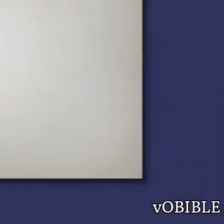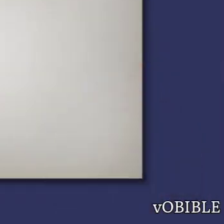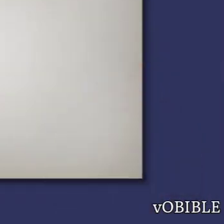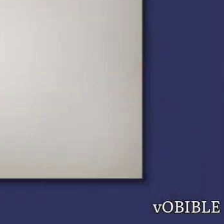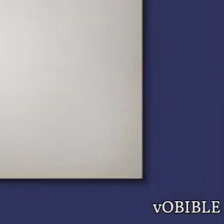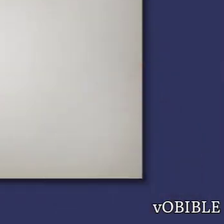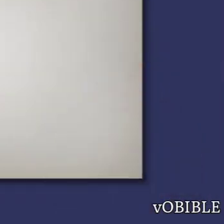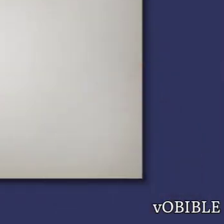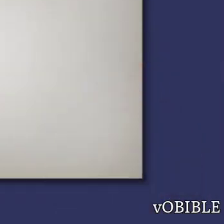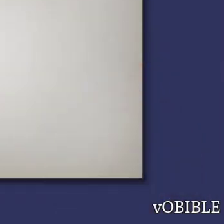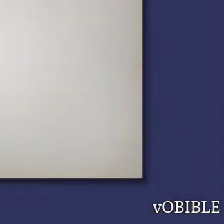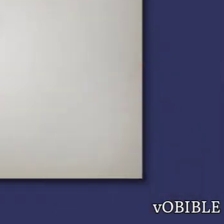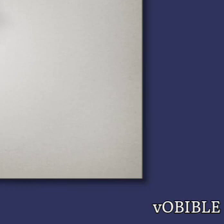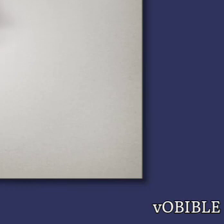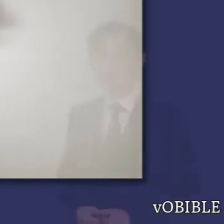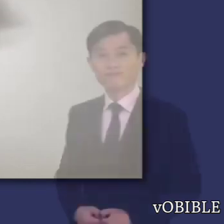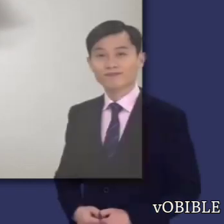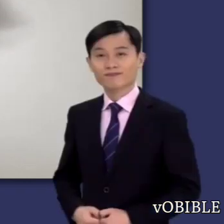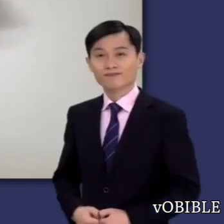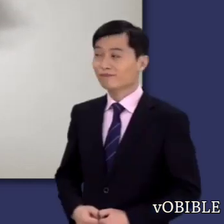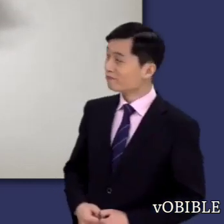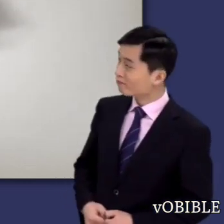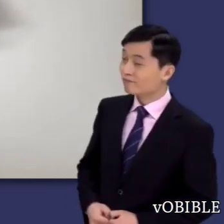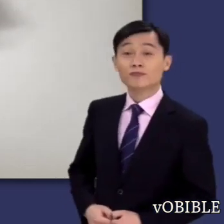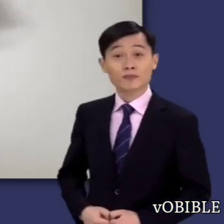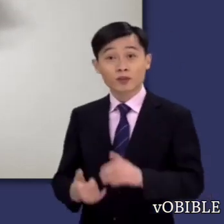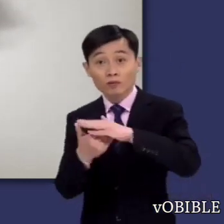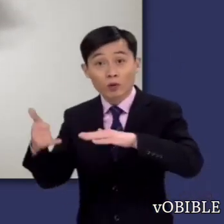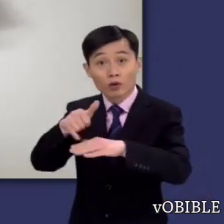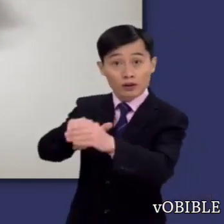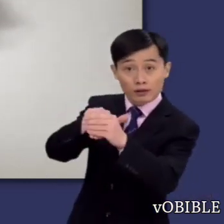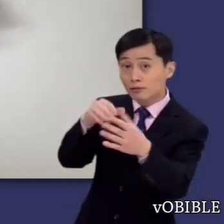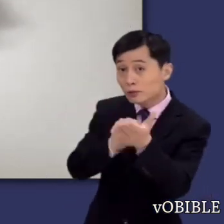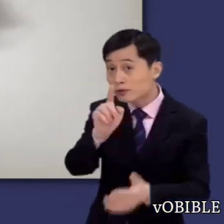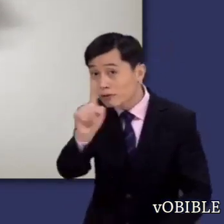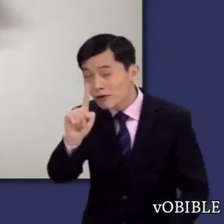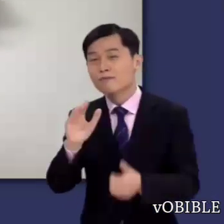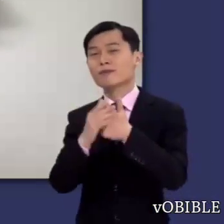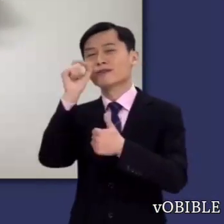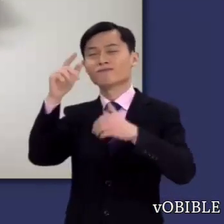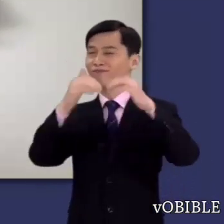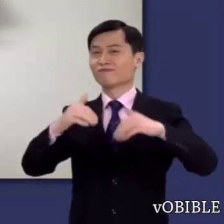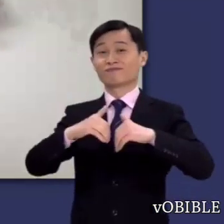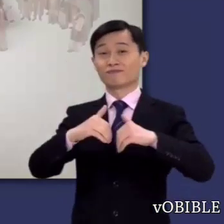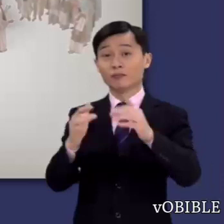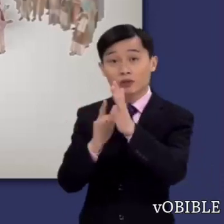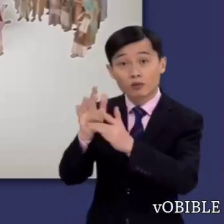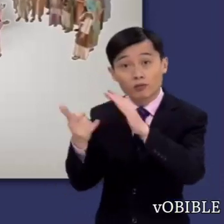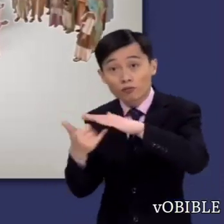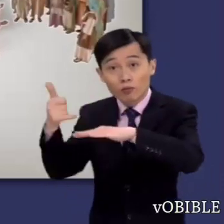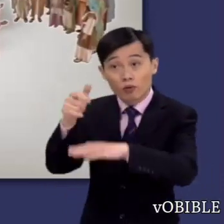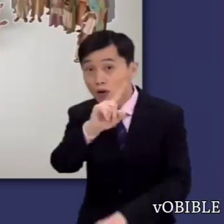第十五章，保罗证明复活的希望是真实可信的。他指出，耶稣已复